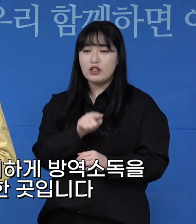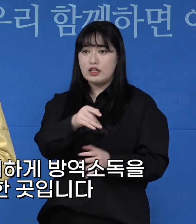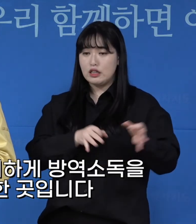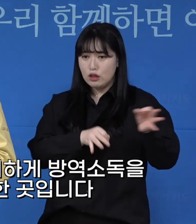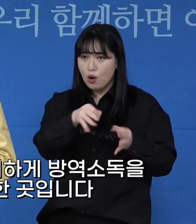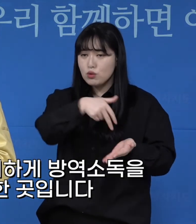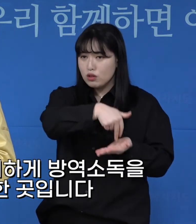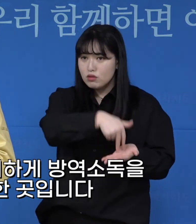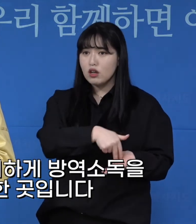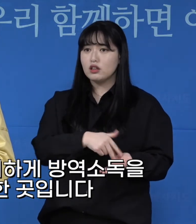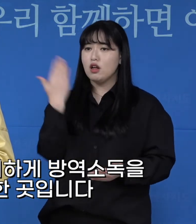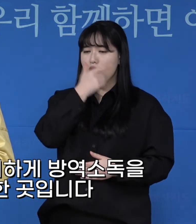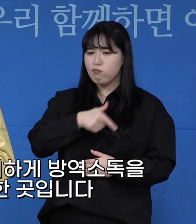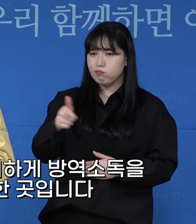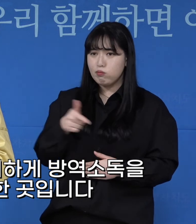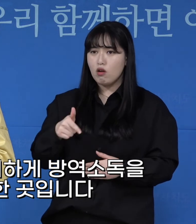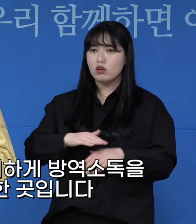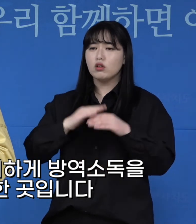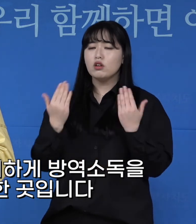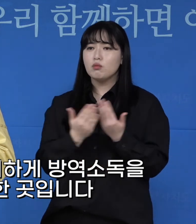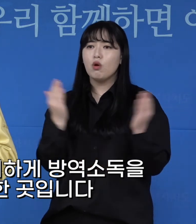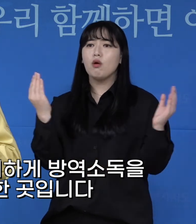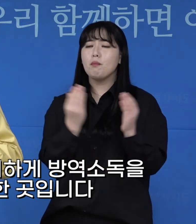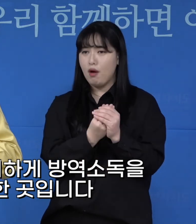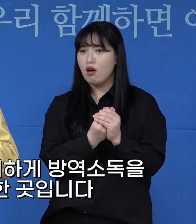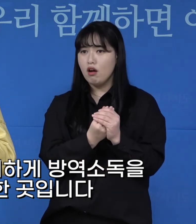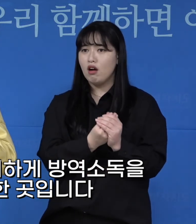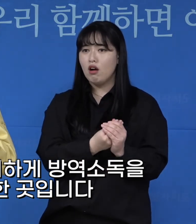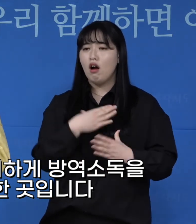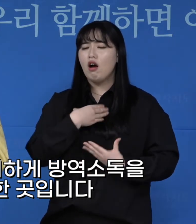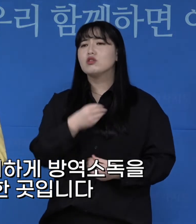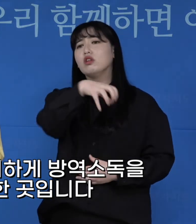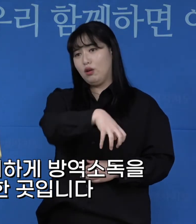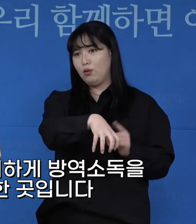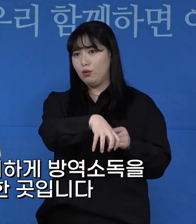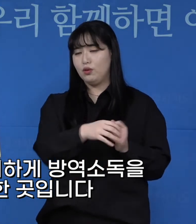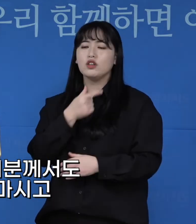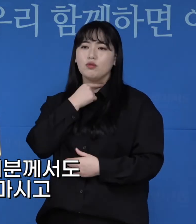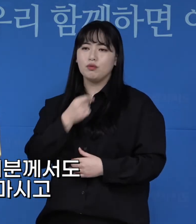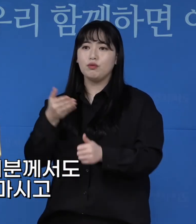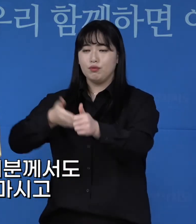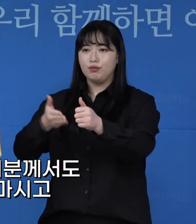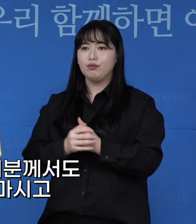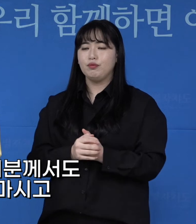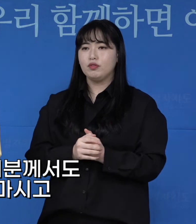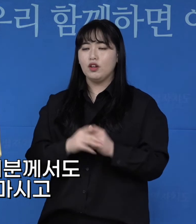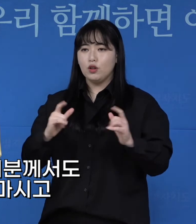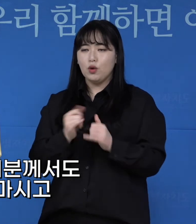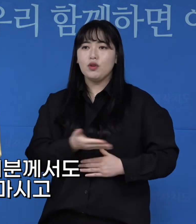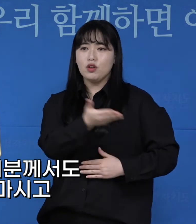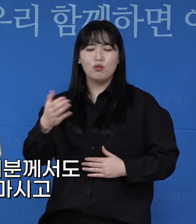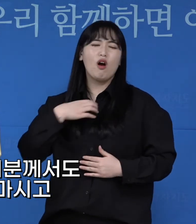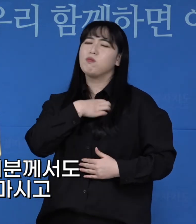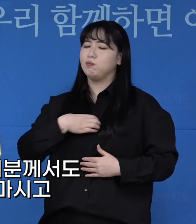업소들은 철저하게 방역 소독을 마친 안전한 곳입니다. 도민 여러분께서는